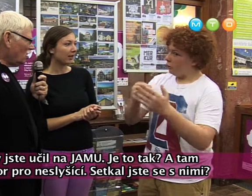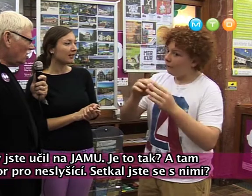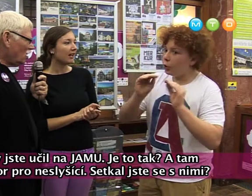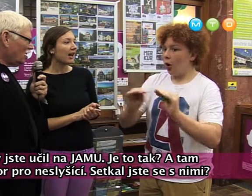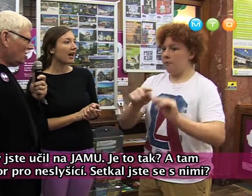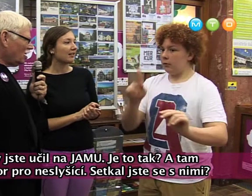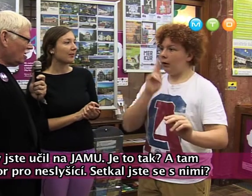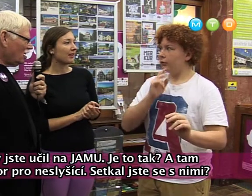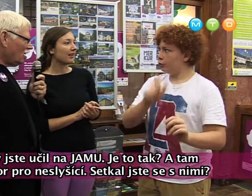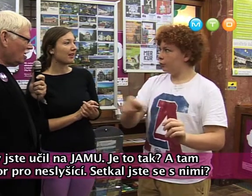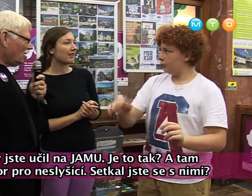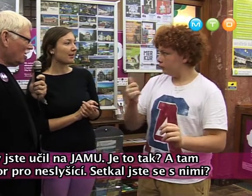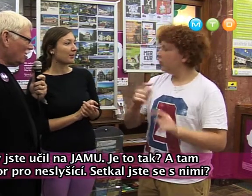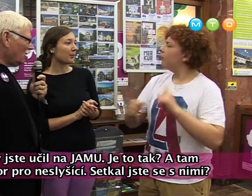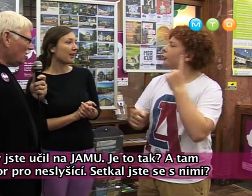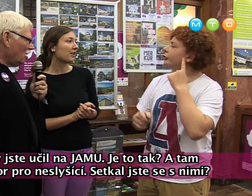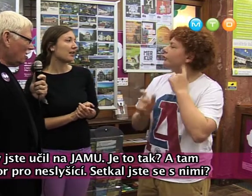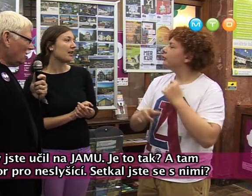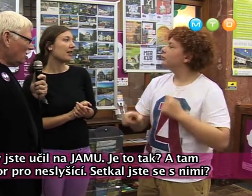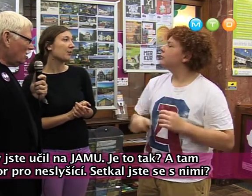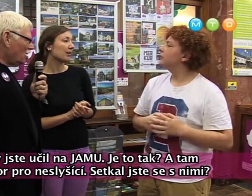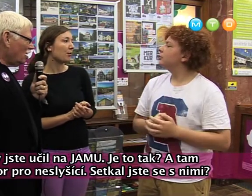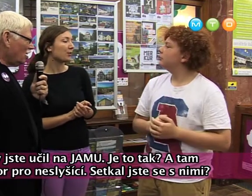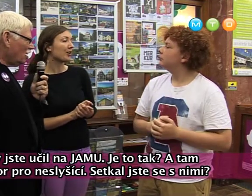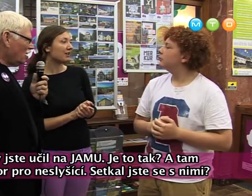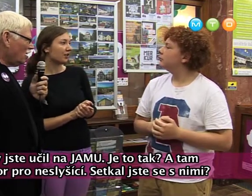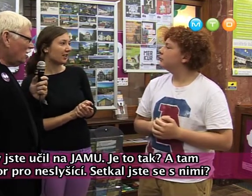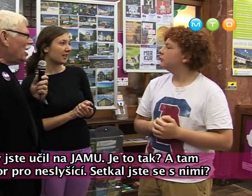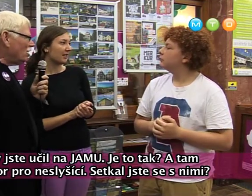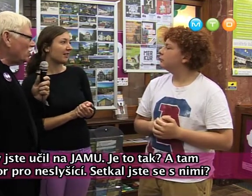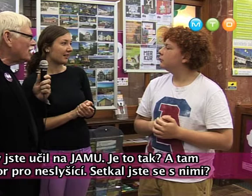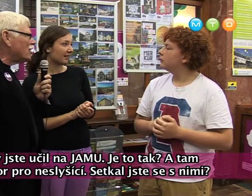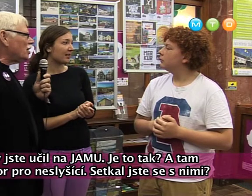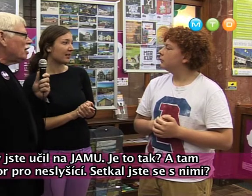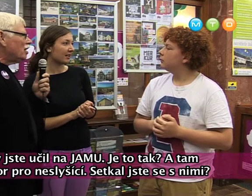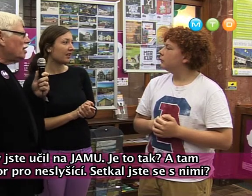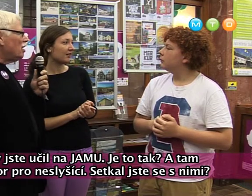jo? Je to tak? A tam je skupina vlastně, nebo je tam obor pro neslyšící? Ano,